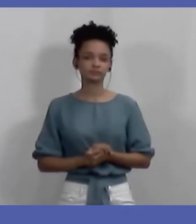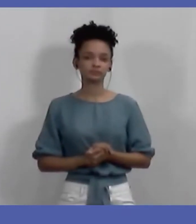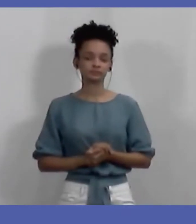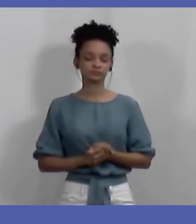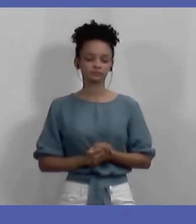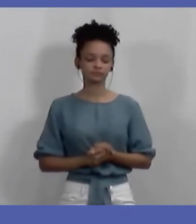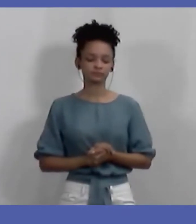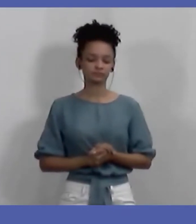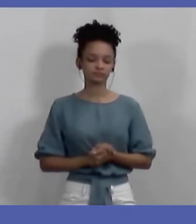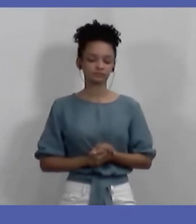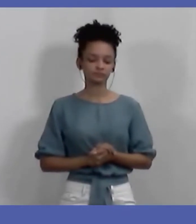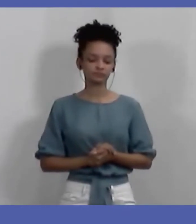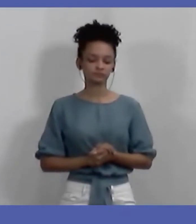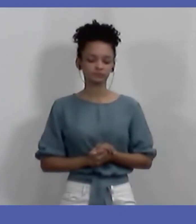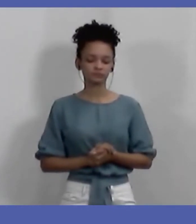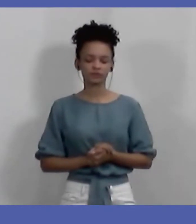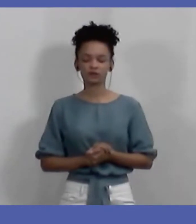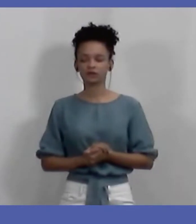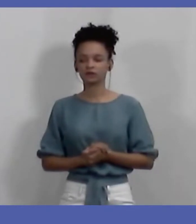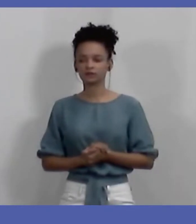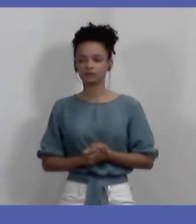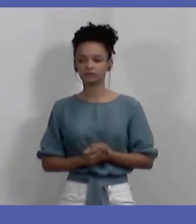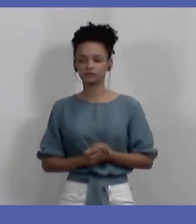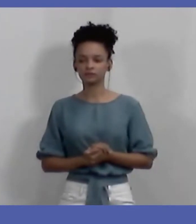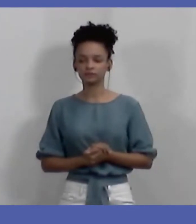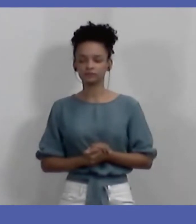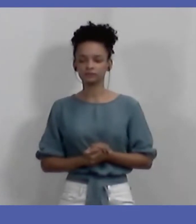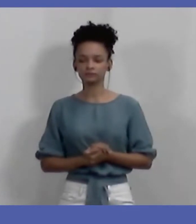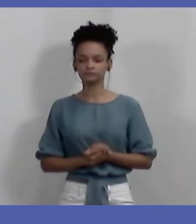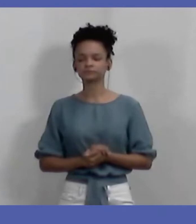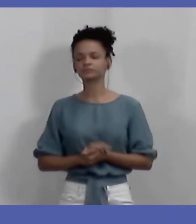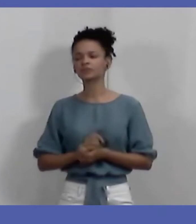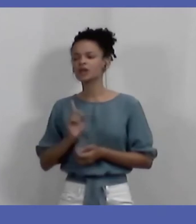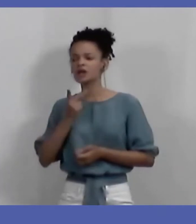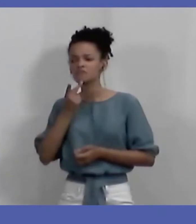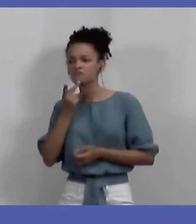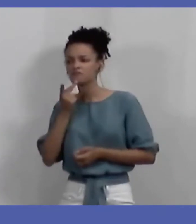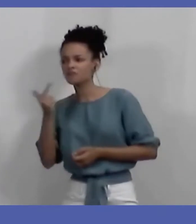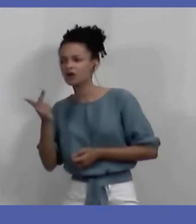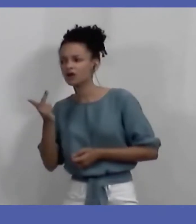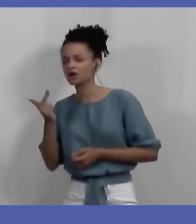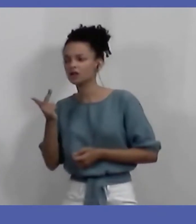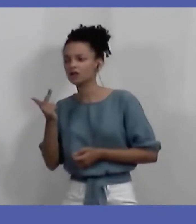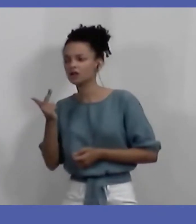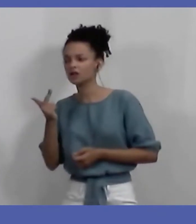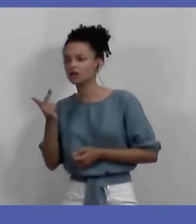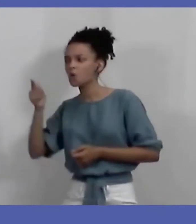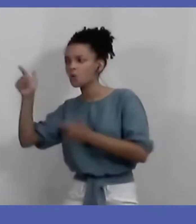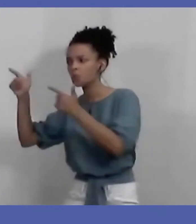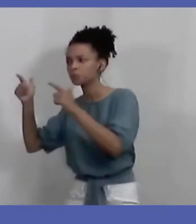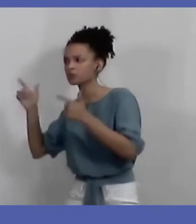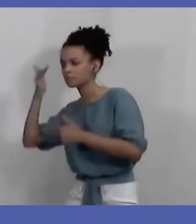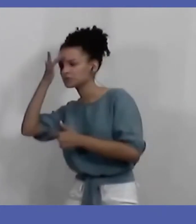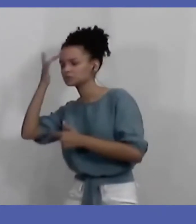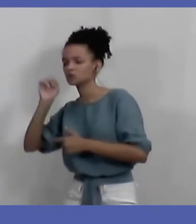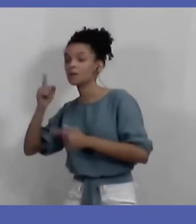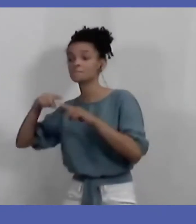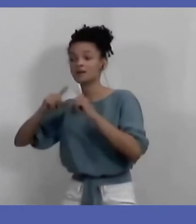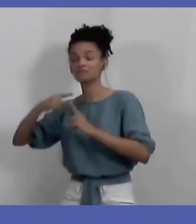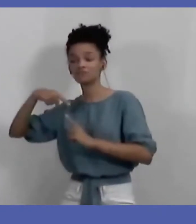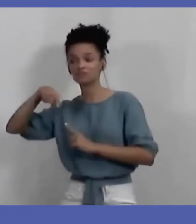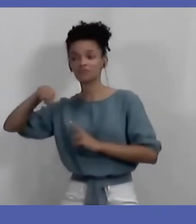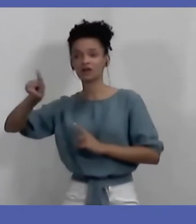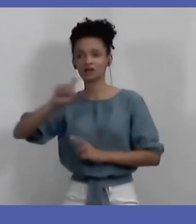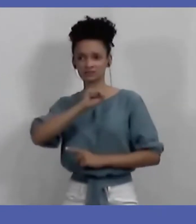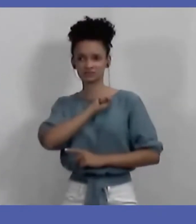ao sacerdote e oferece pela tua purificação, tal, né? Mas adiantou o Senhor